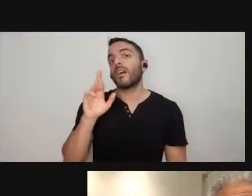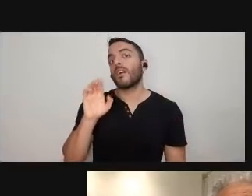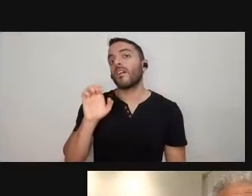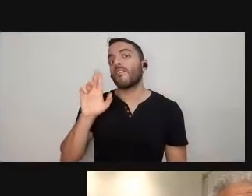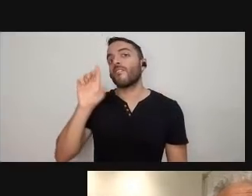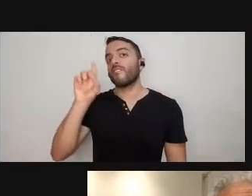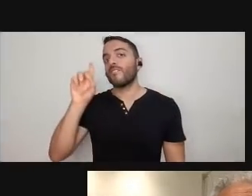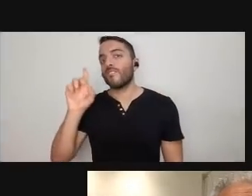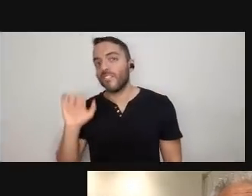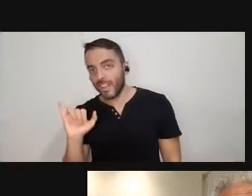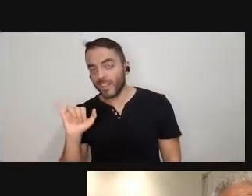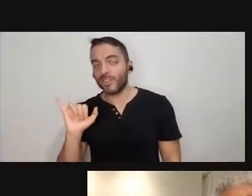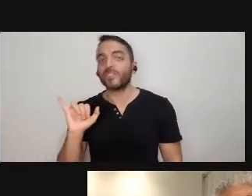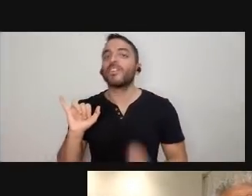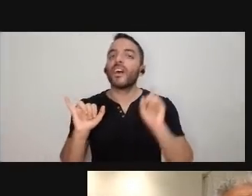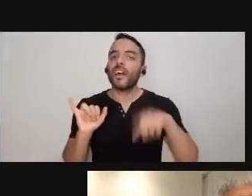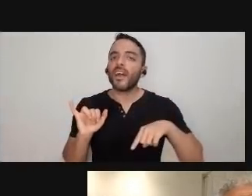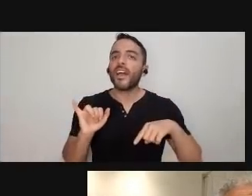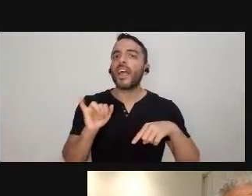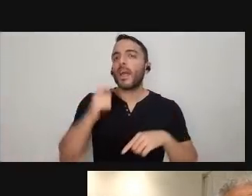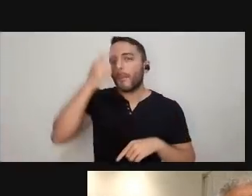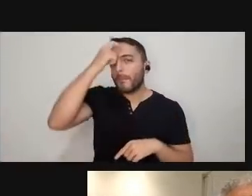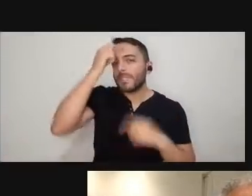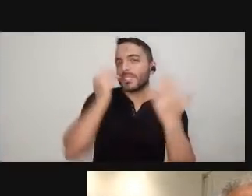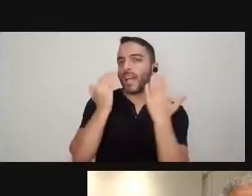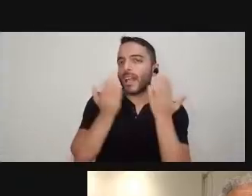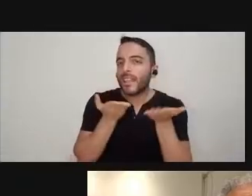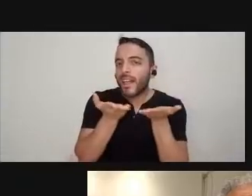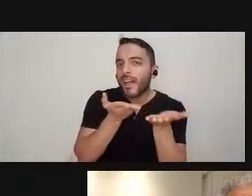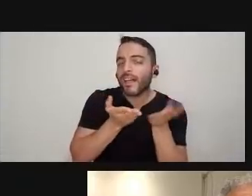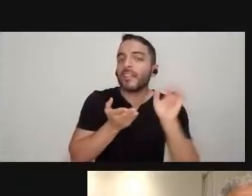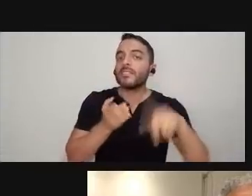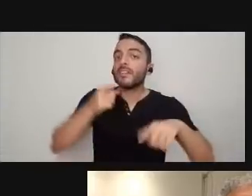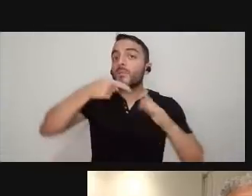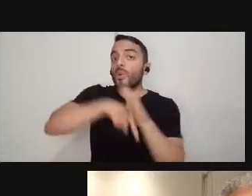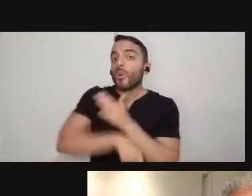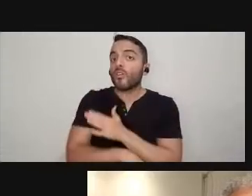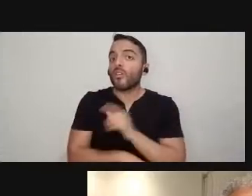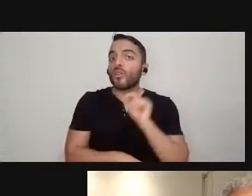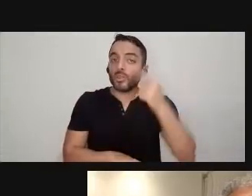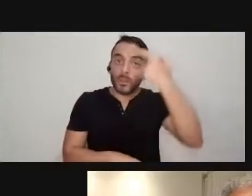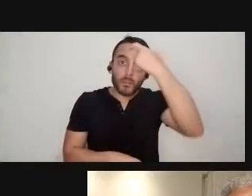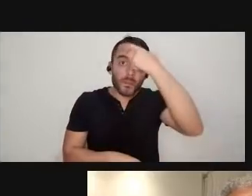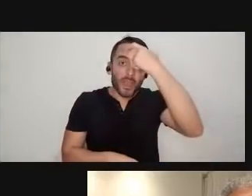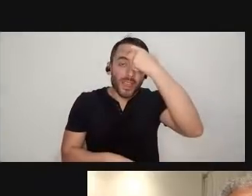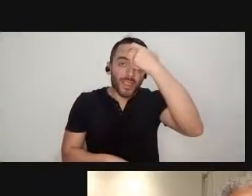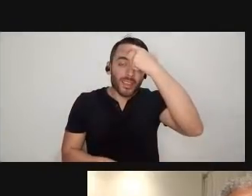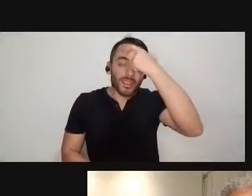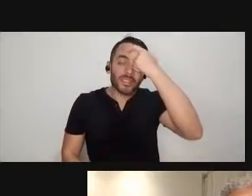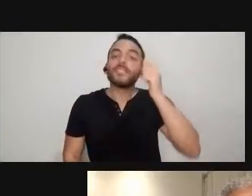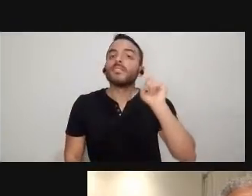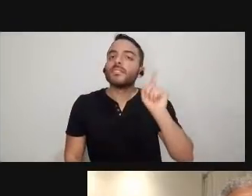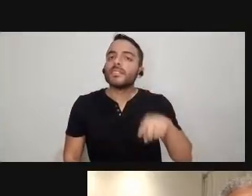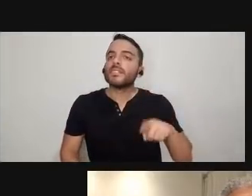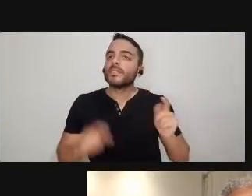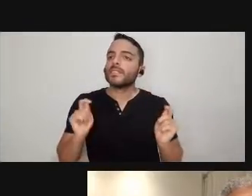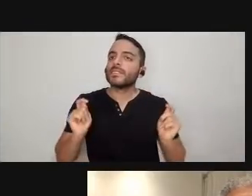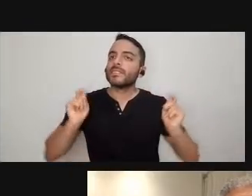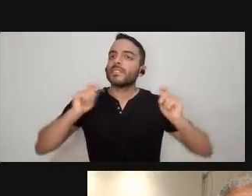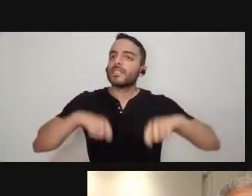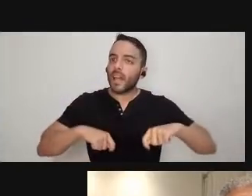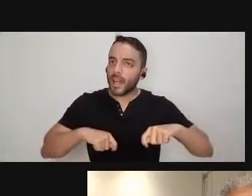ela é grande contemporânea desse aprofundamento da mente, dessa capacidade